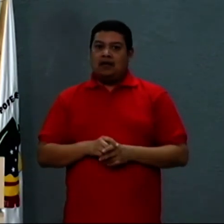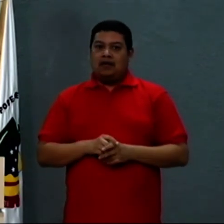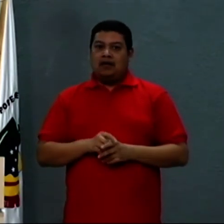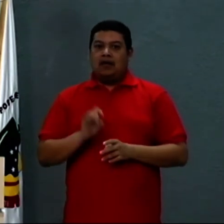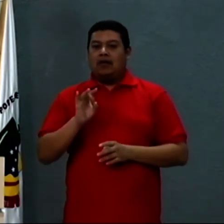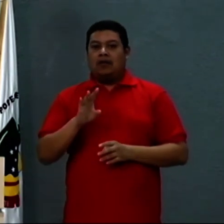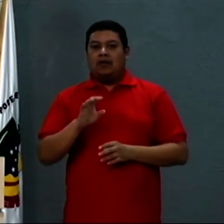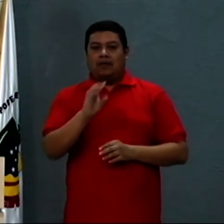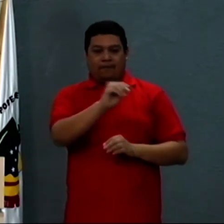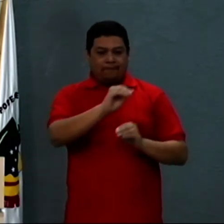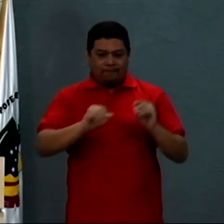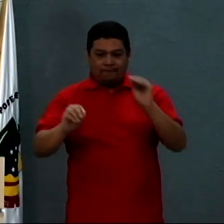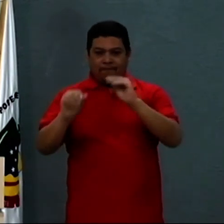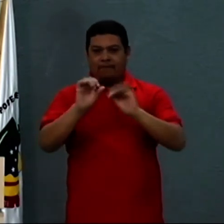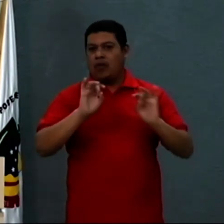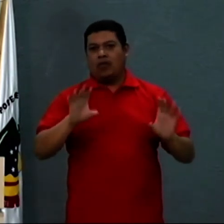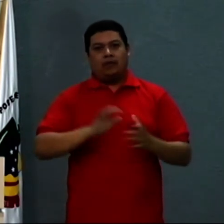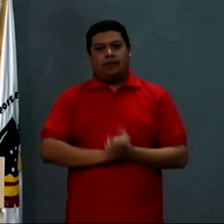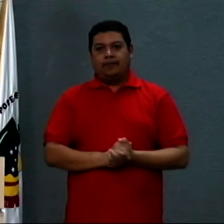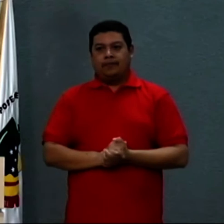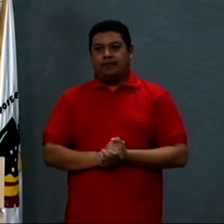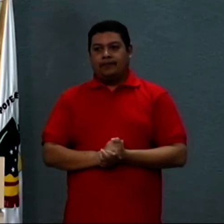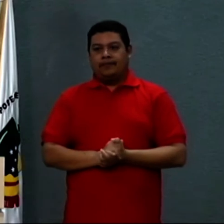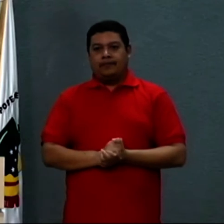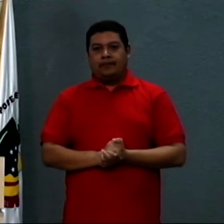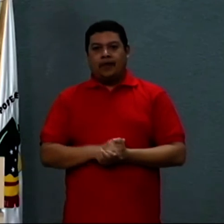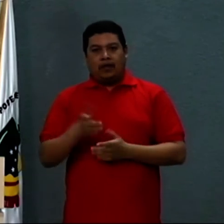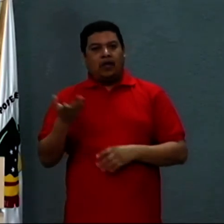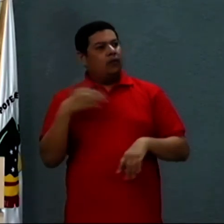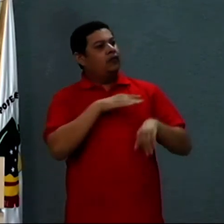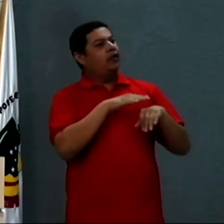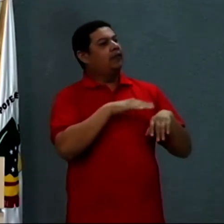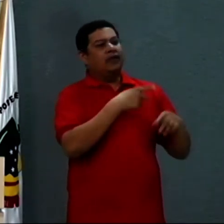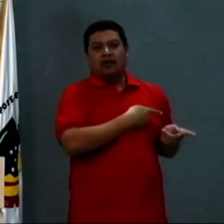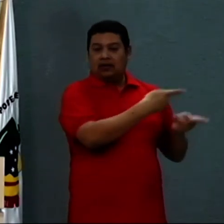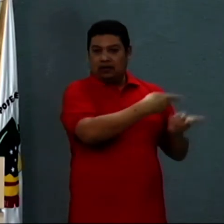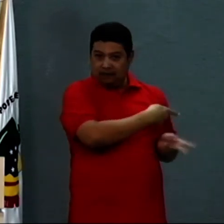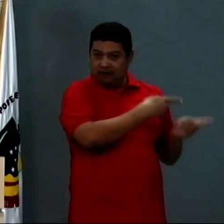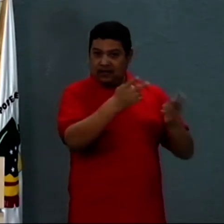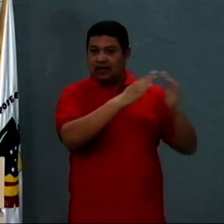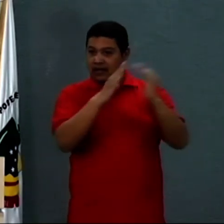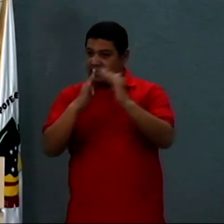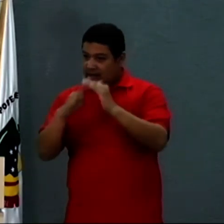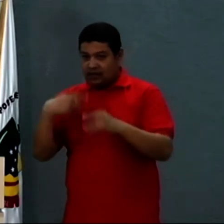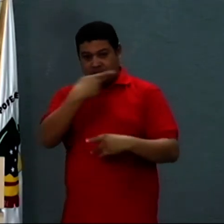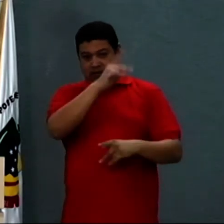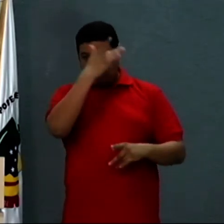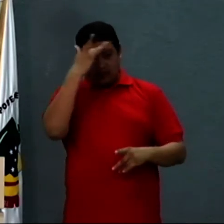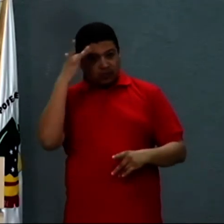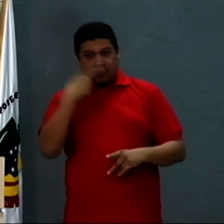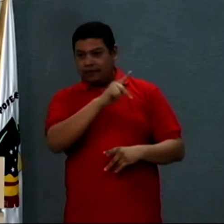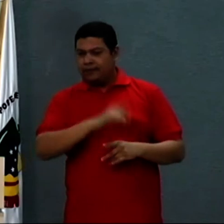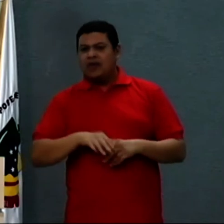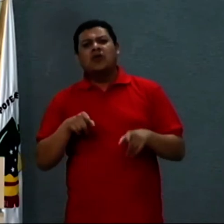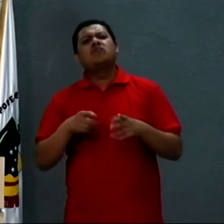barro e pedra, alguma coisa. Aí eu passei mais em algumas casas que alguns moradores reclamando aquela questão. Vários lugares,